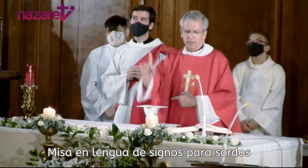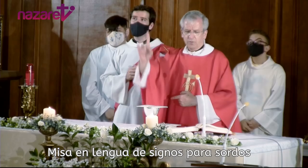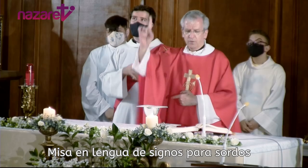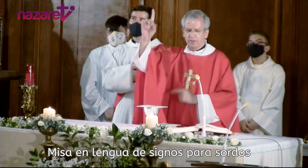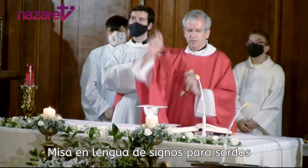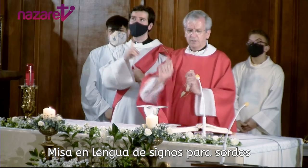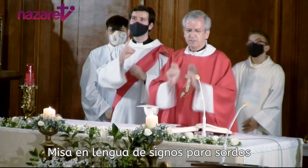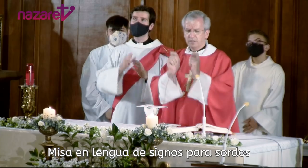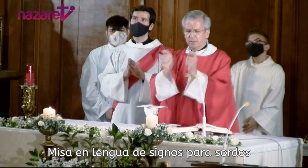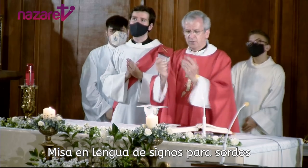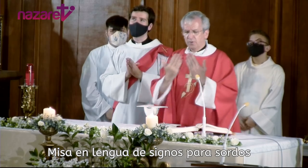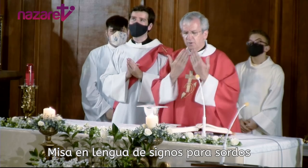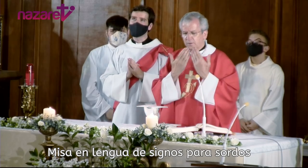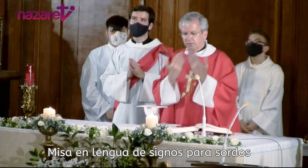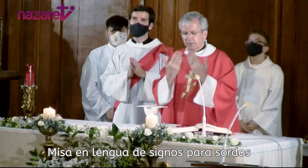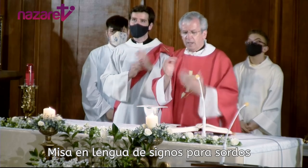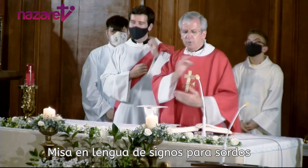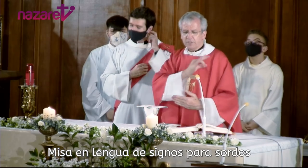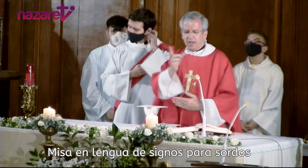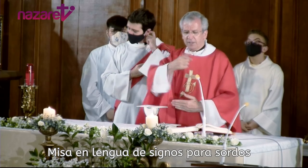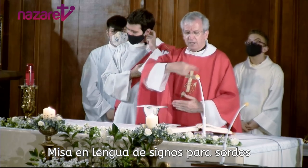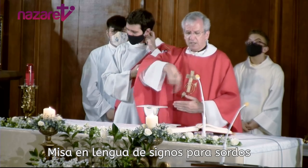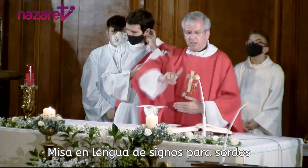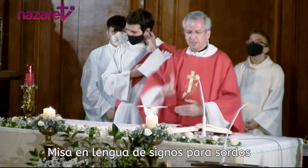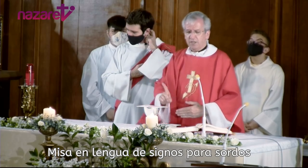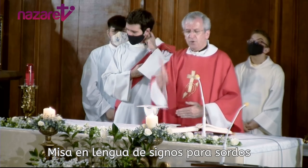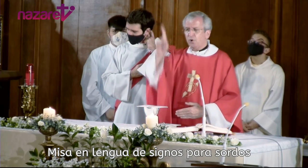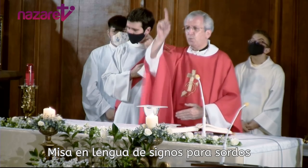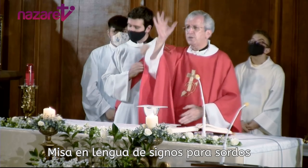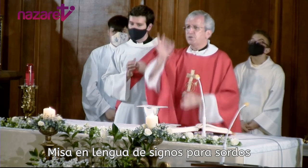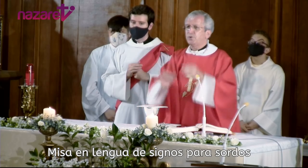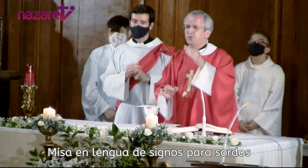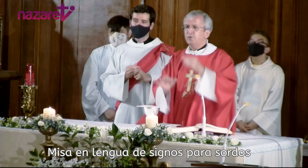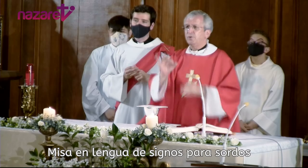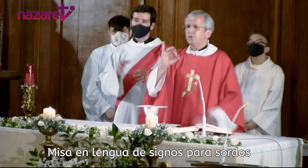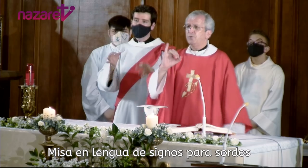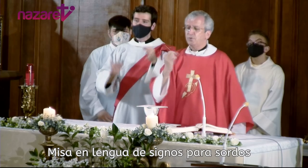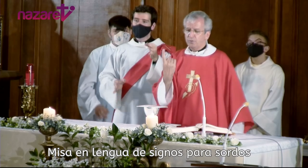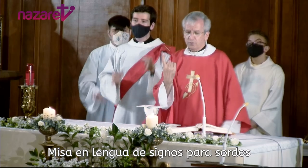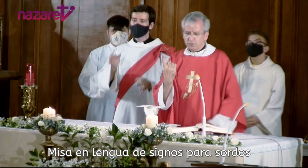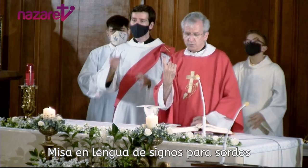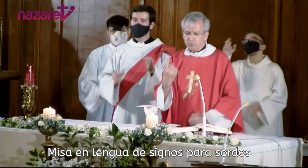levantado hacia el Señor. Demos gracias al Señor nuestro Dios. Es justo